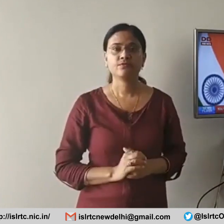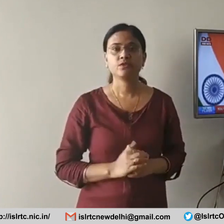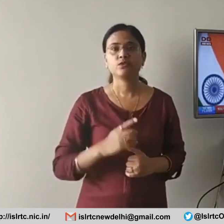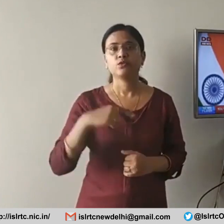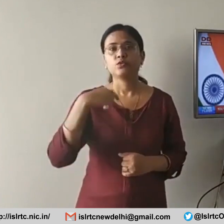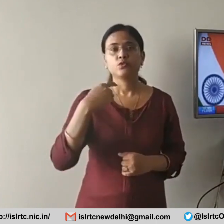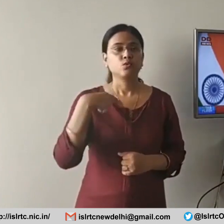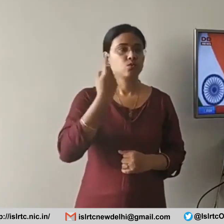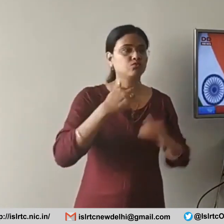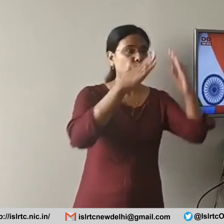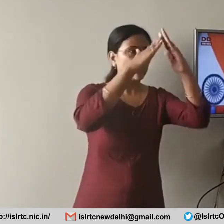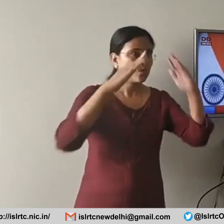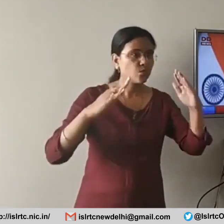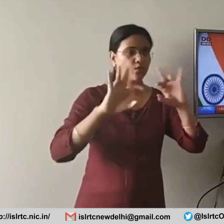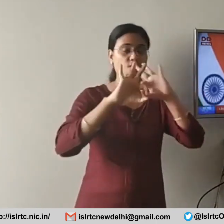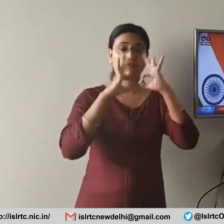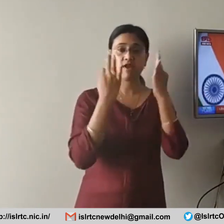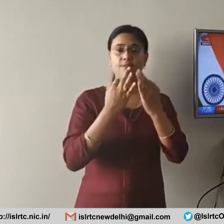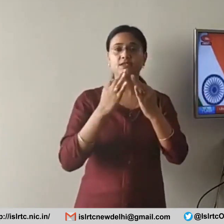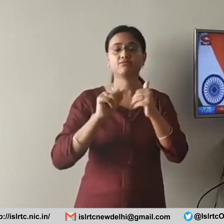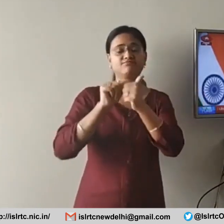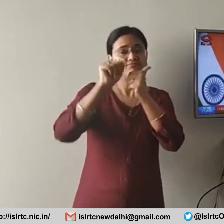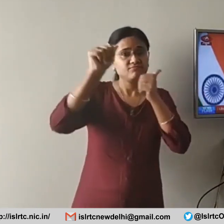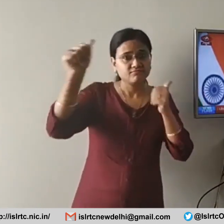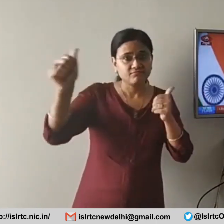कोई घर परिवार से दूर है,